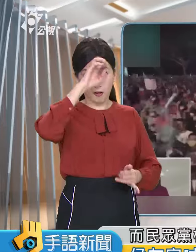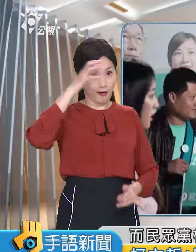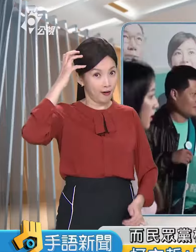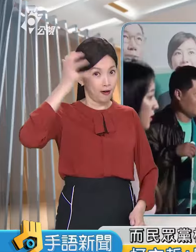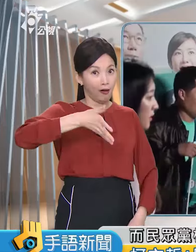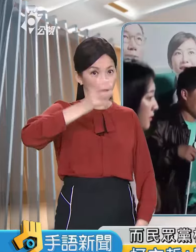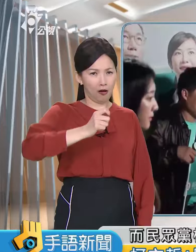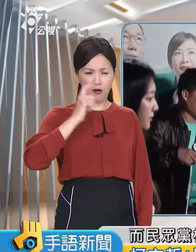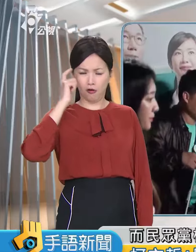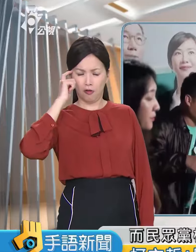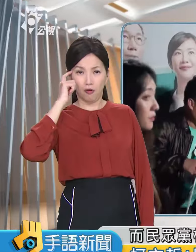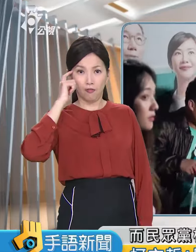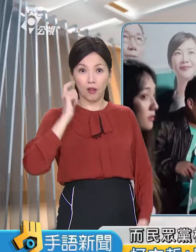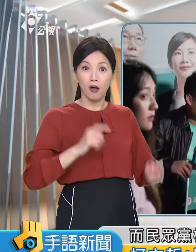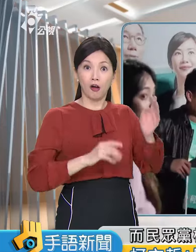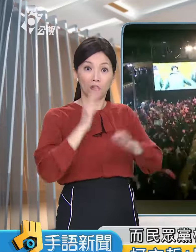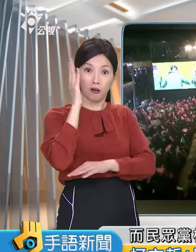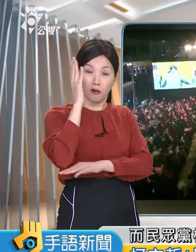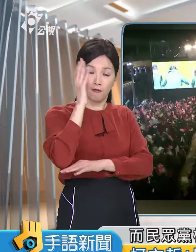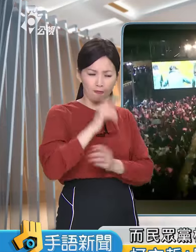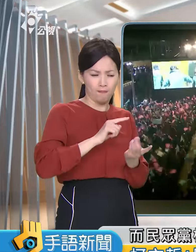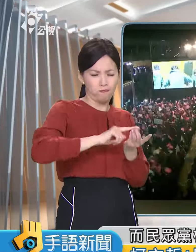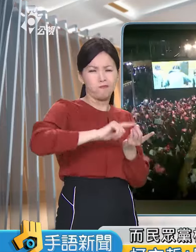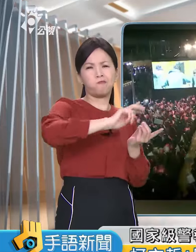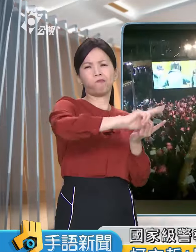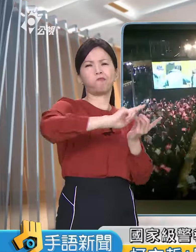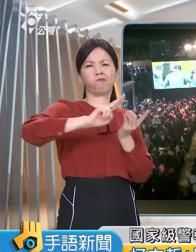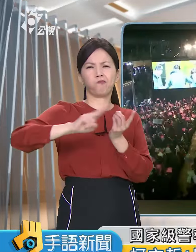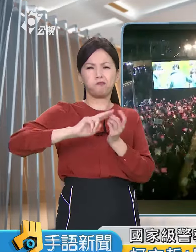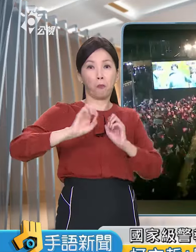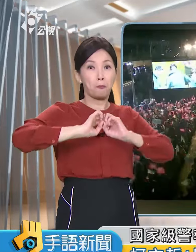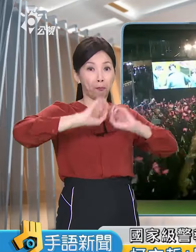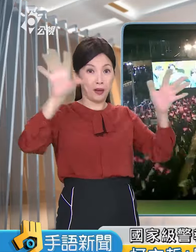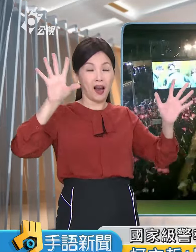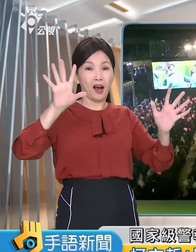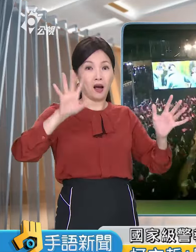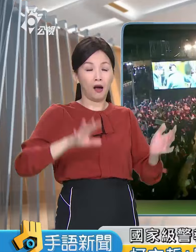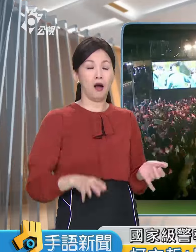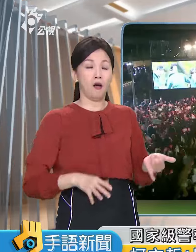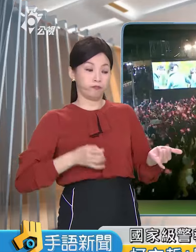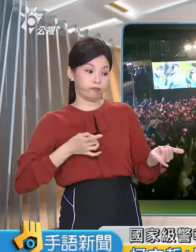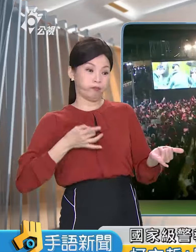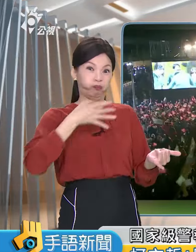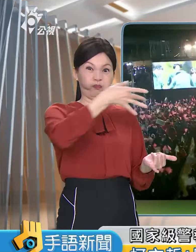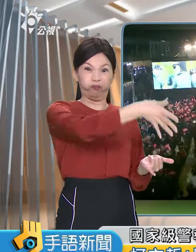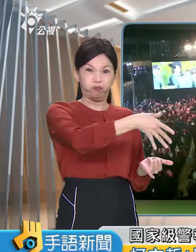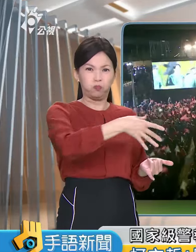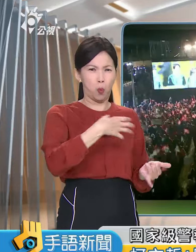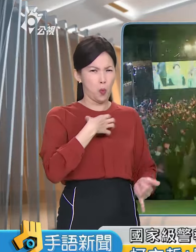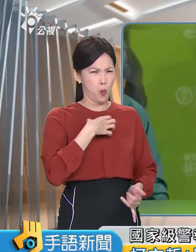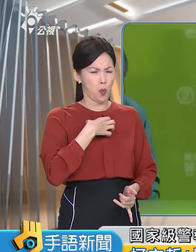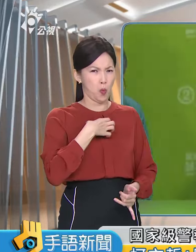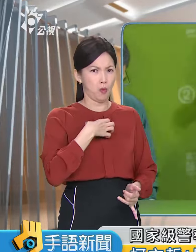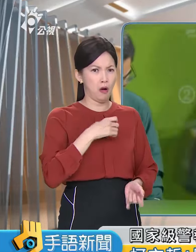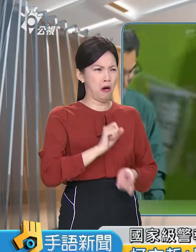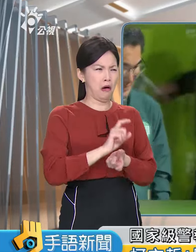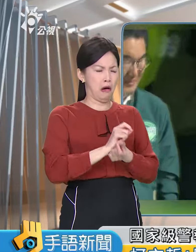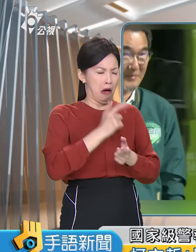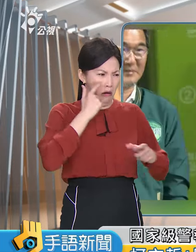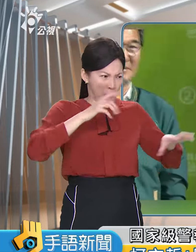而民众党柯文哲则说，国家级警报不能沦为放羊的孩子。